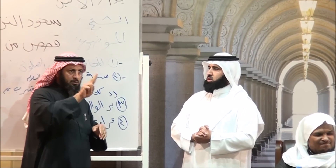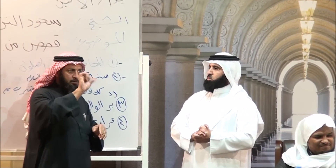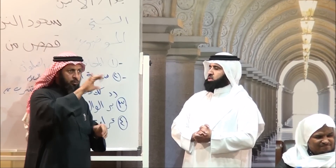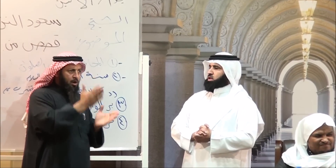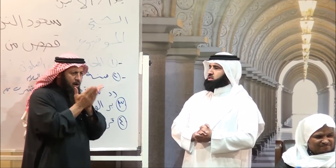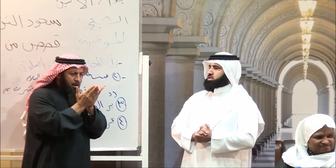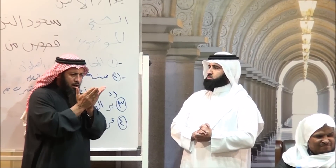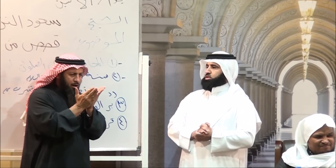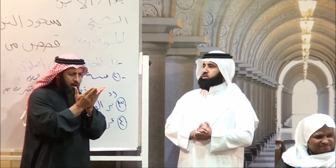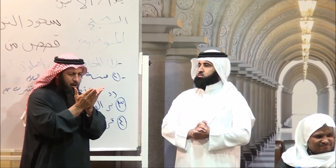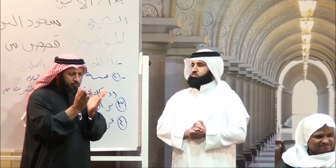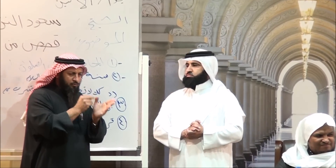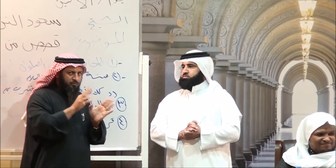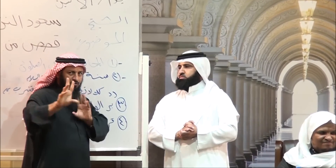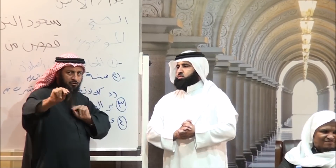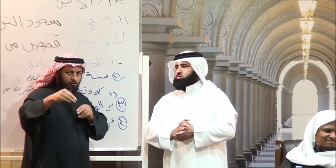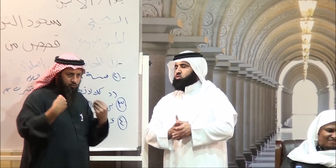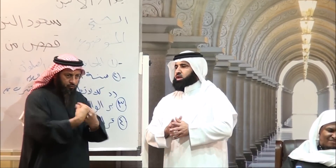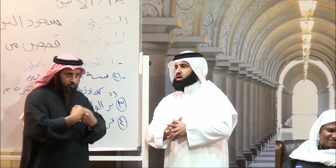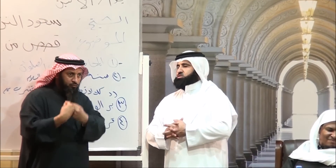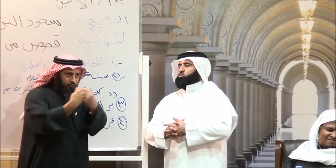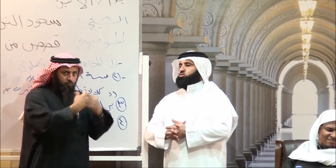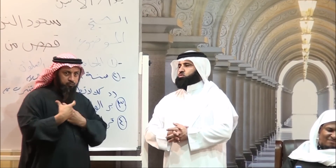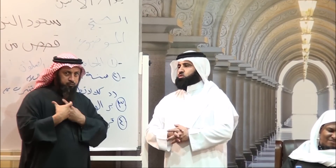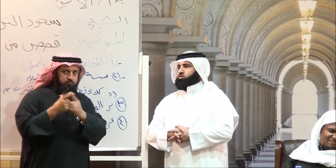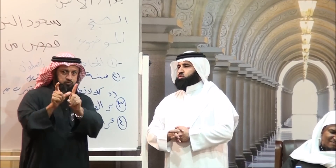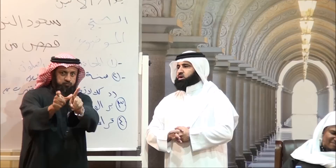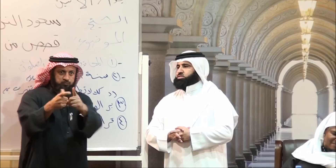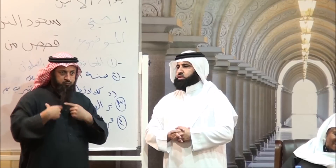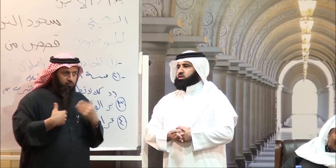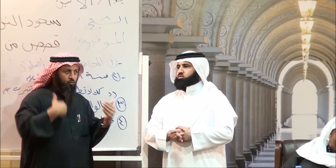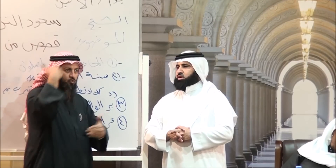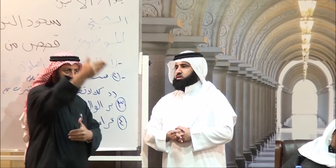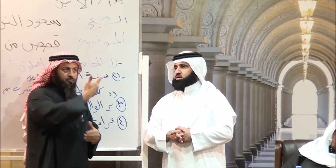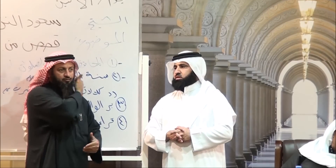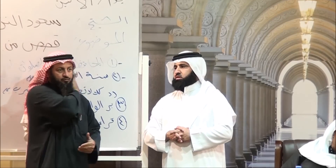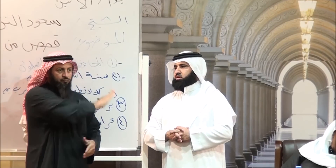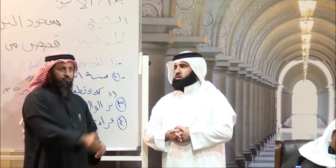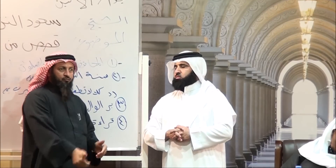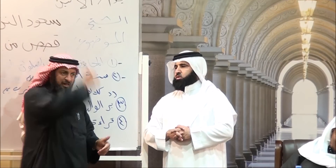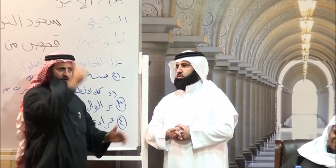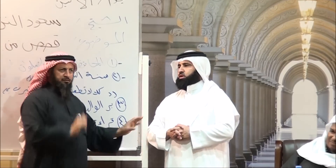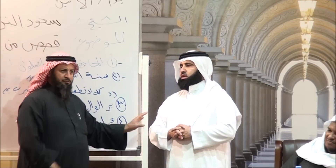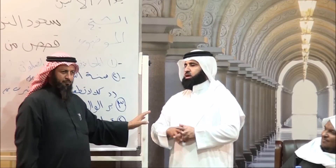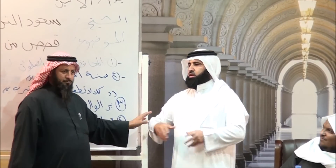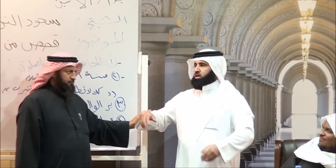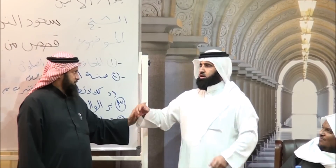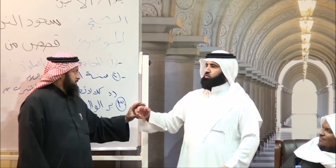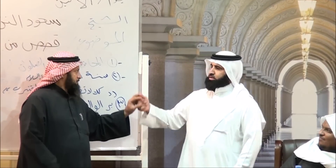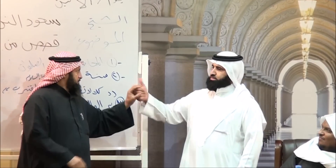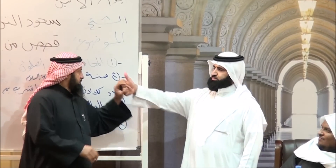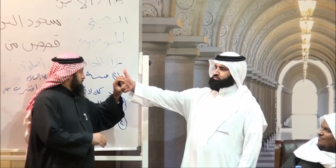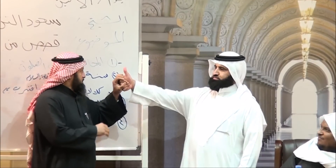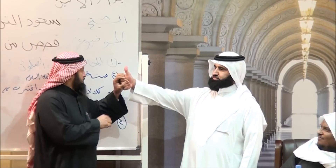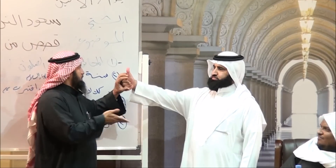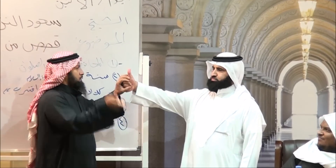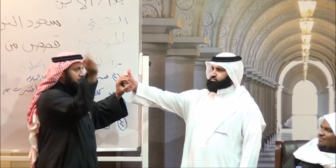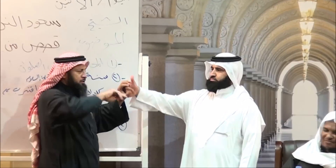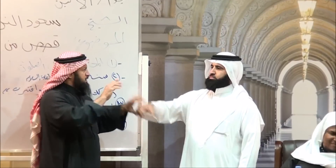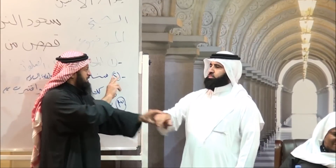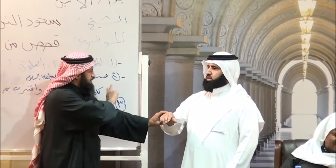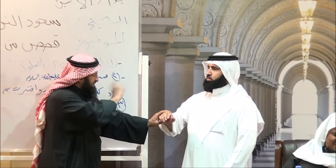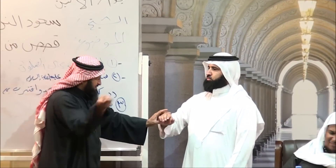مثلك. بعدين ادري تبي تنجح. يقول لازم يكون تكون قدوه حسنه لاولادك. باذن الله ان الله يغفر لك.